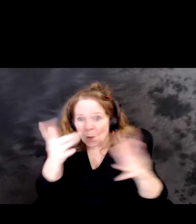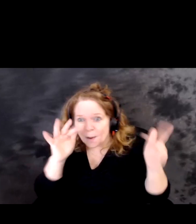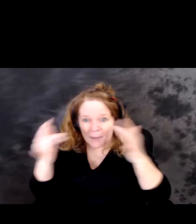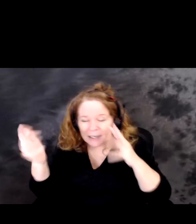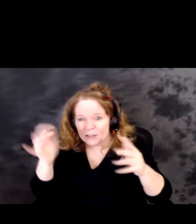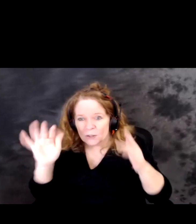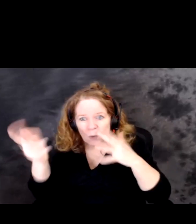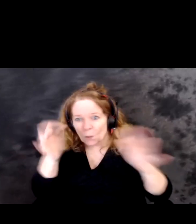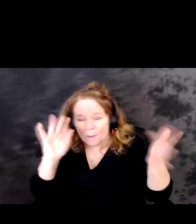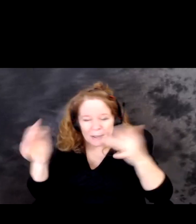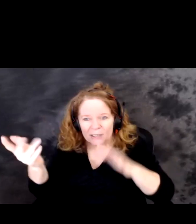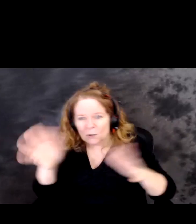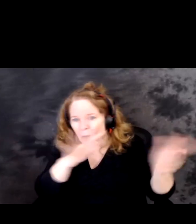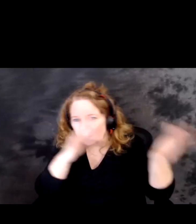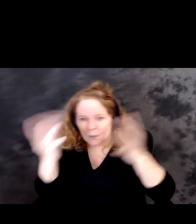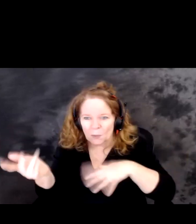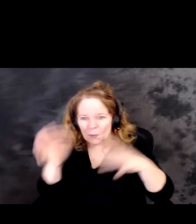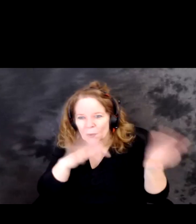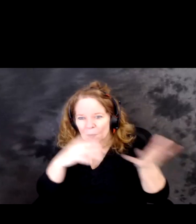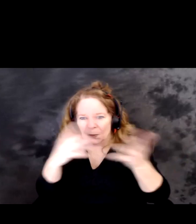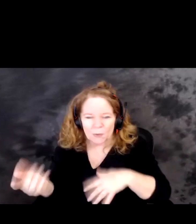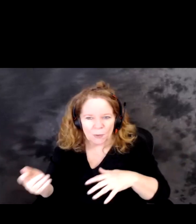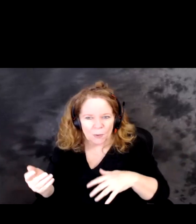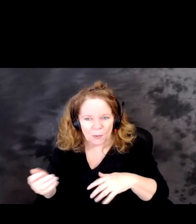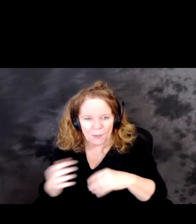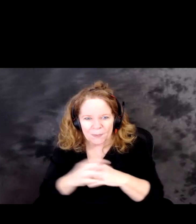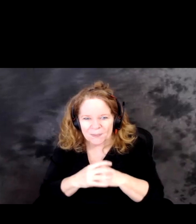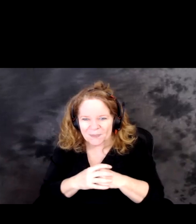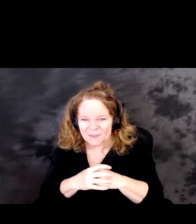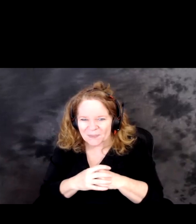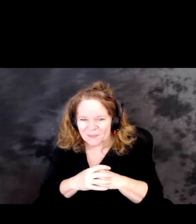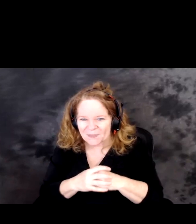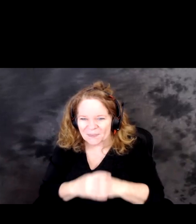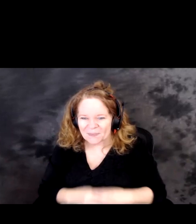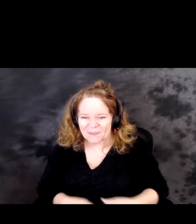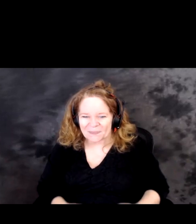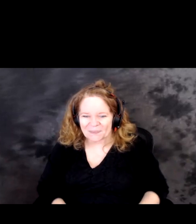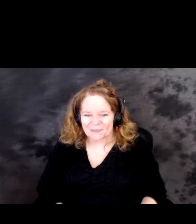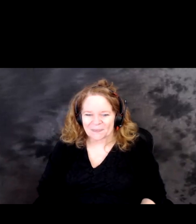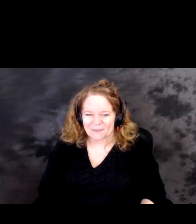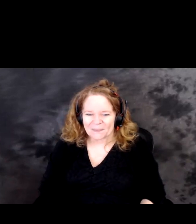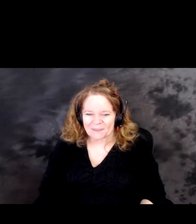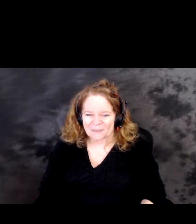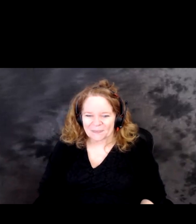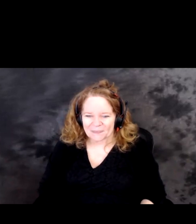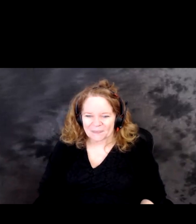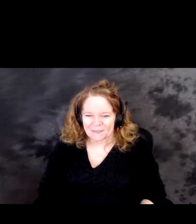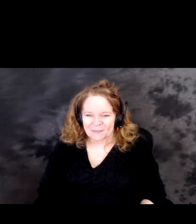ahora. Whoopity-doo, whoopity-doo, whoopity-doo, whoopity-doo.